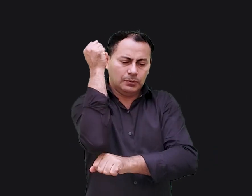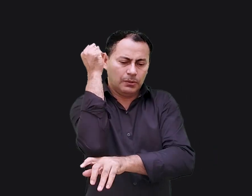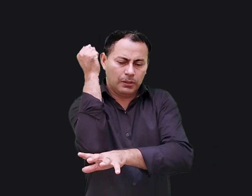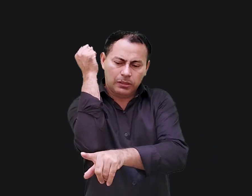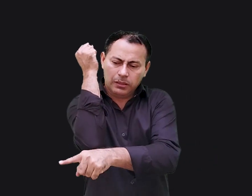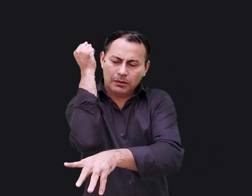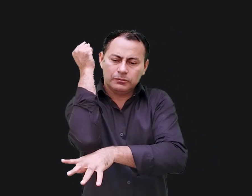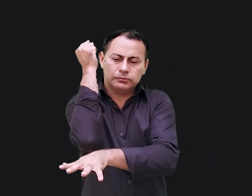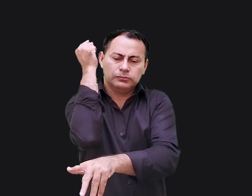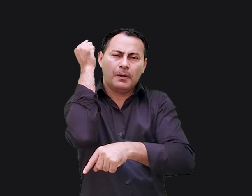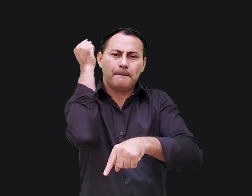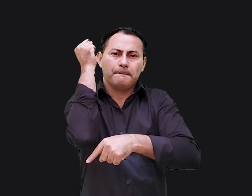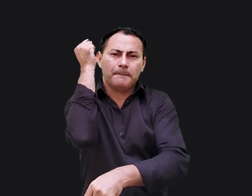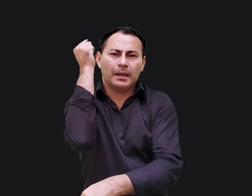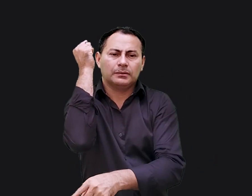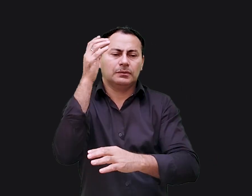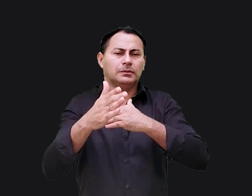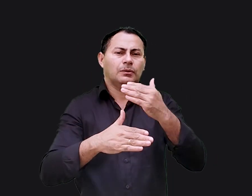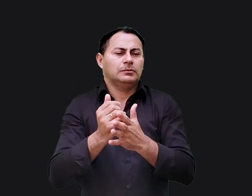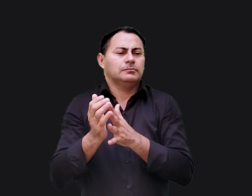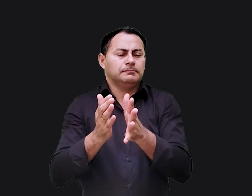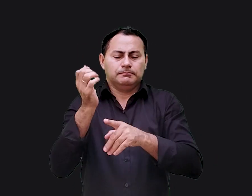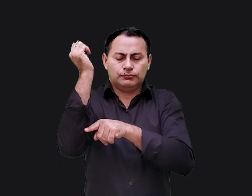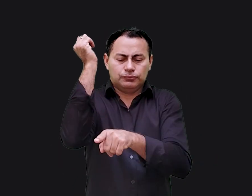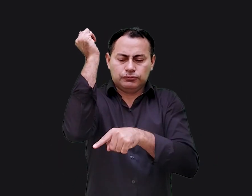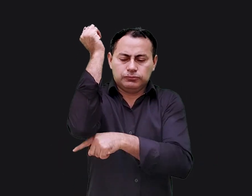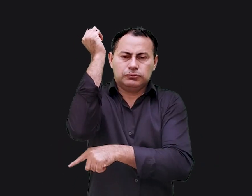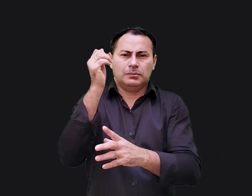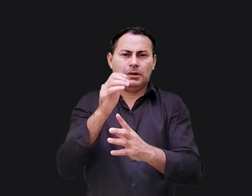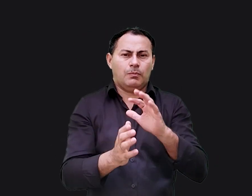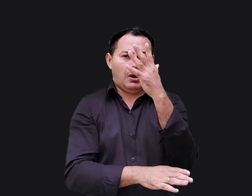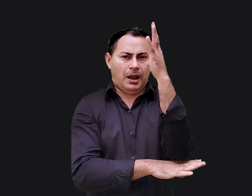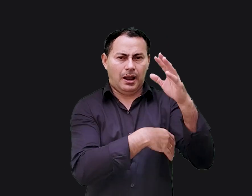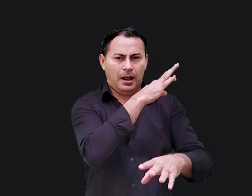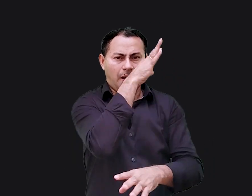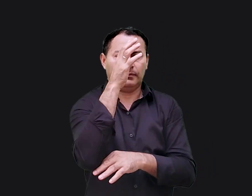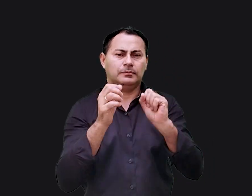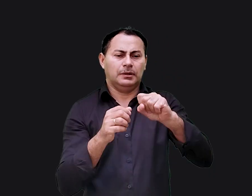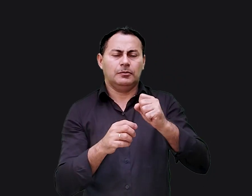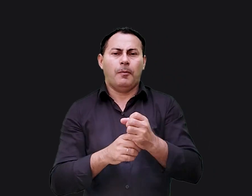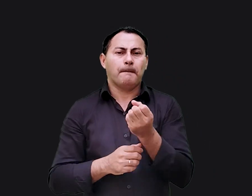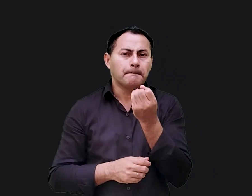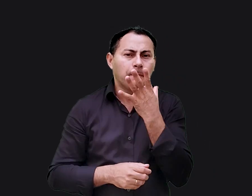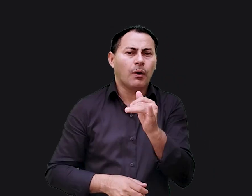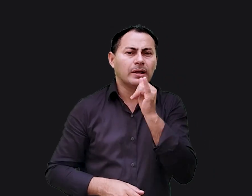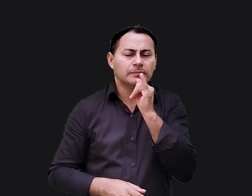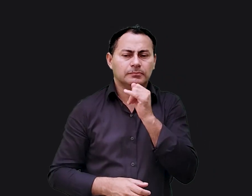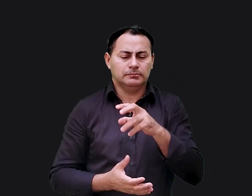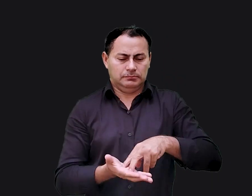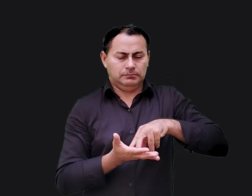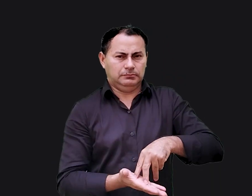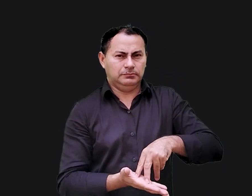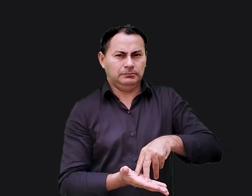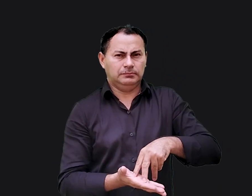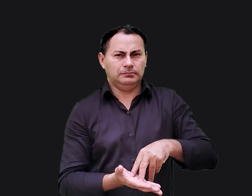que se espalham por vários metros em todas as direções. Uma árvore assim é um bom exemplo de